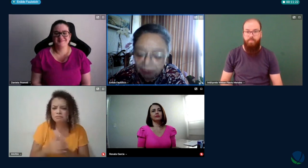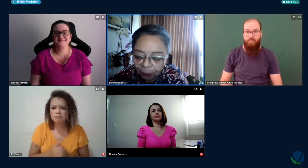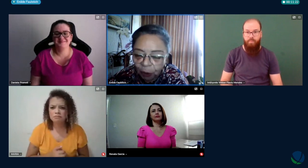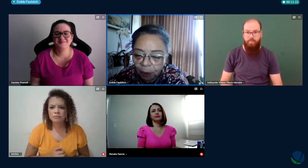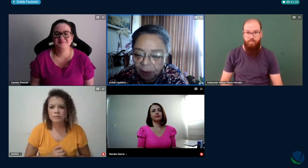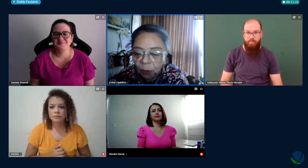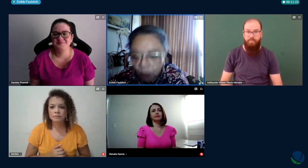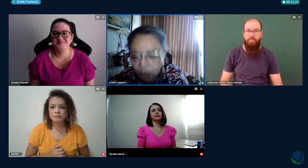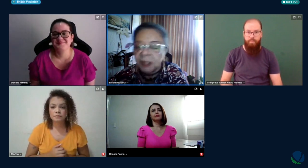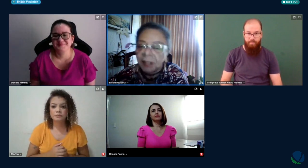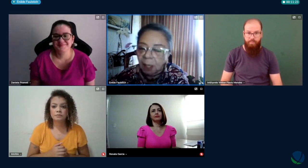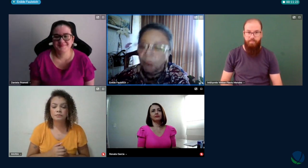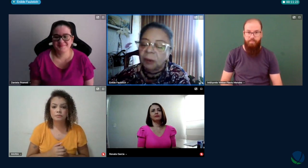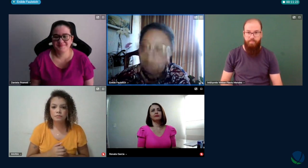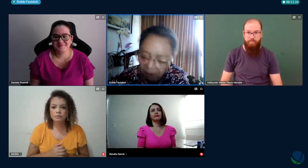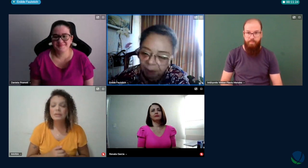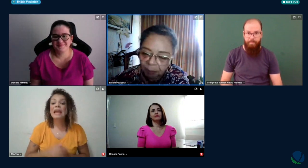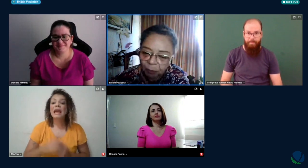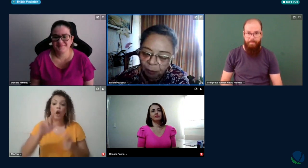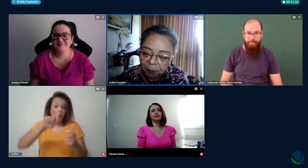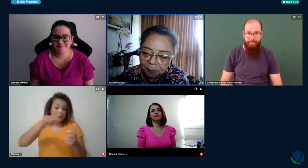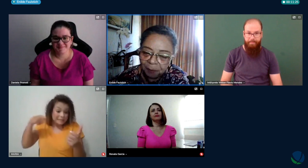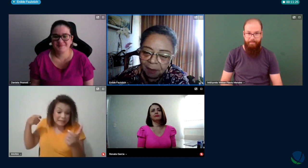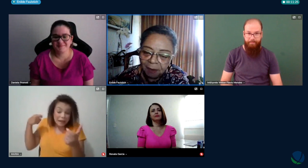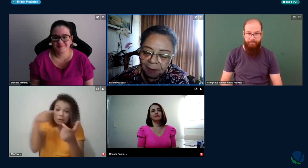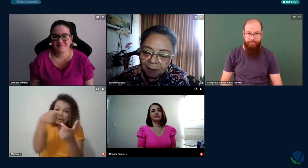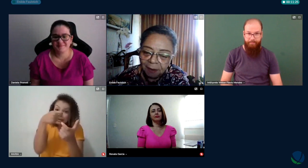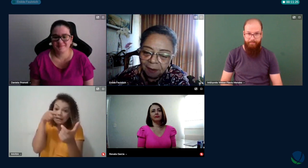De outra forma, um sinal termo